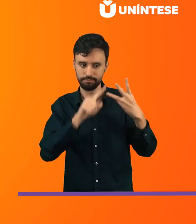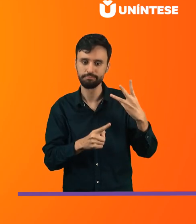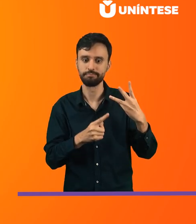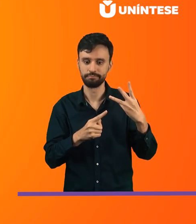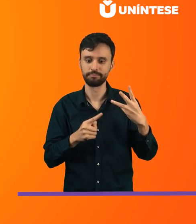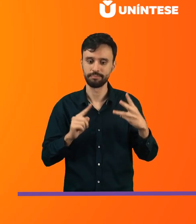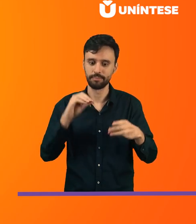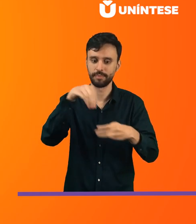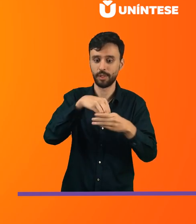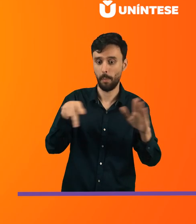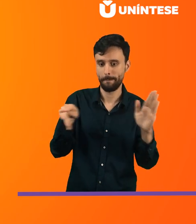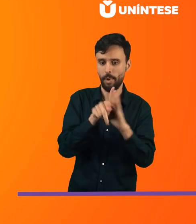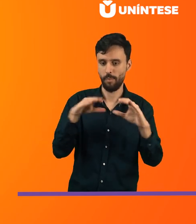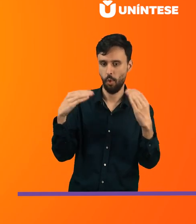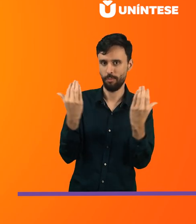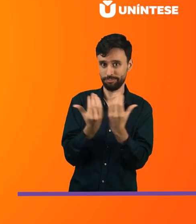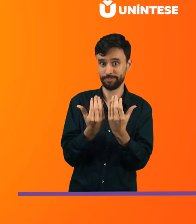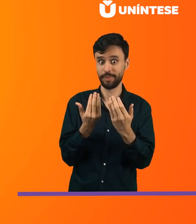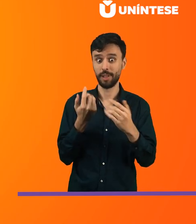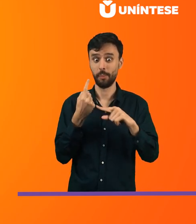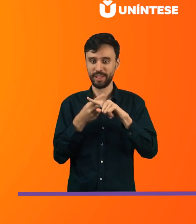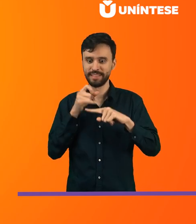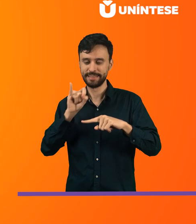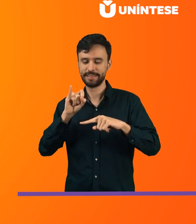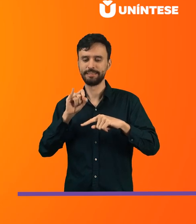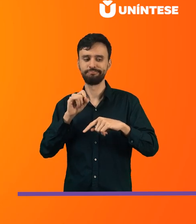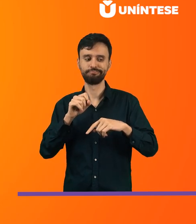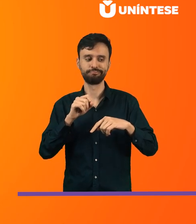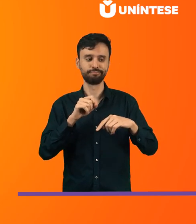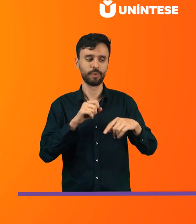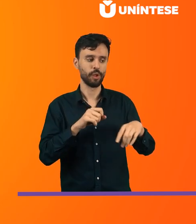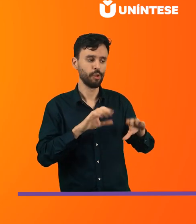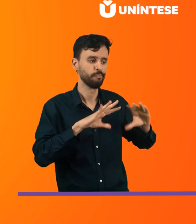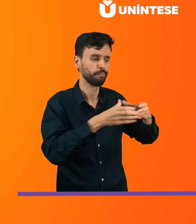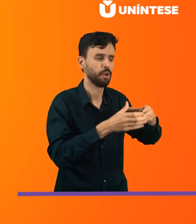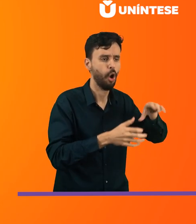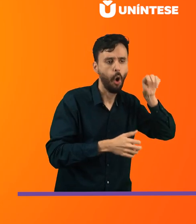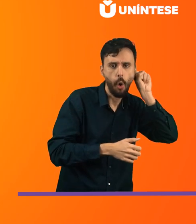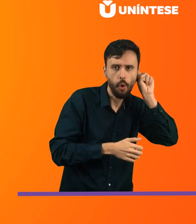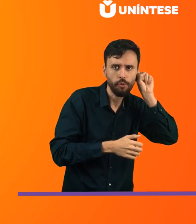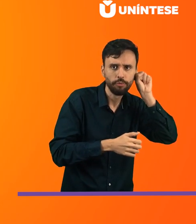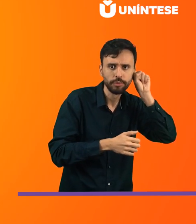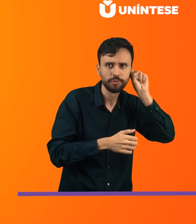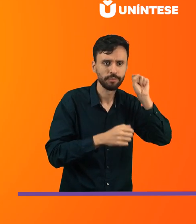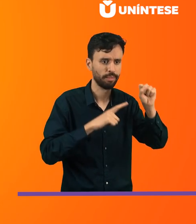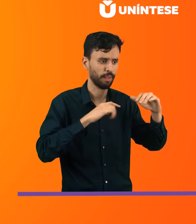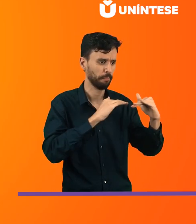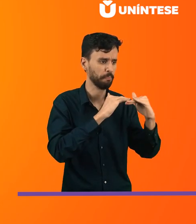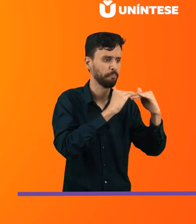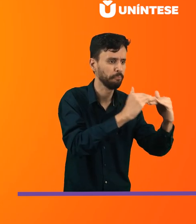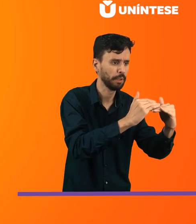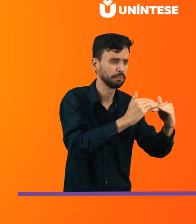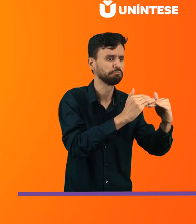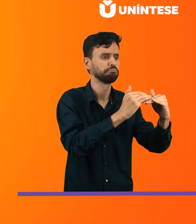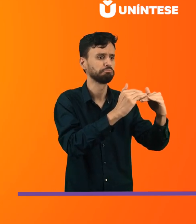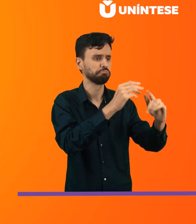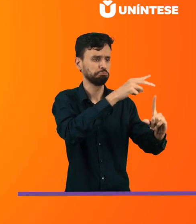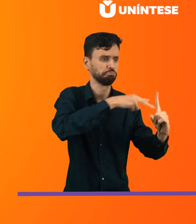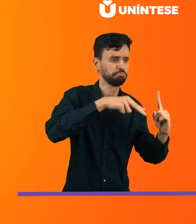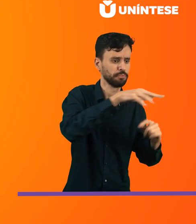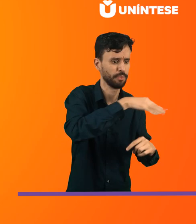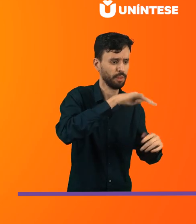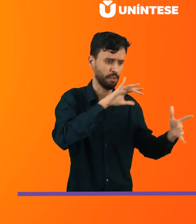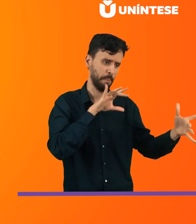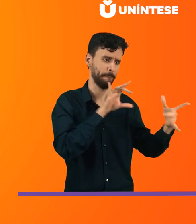comunidade tem. Porque você participando de uma comunidade ouvinte, você está acostumado a certos padrões, a certos aspectos que são